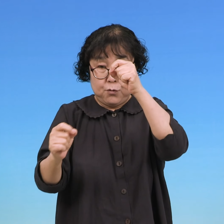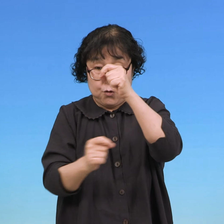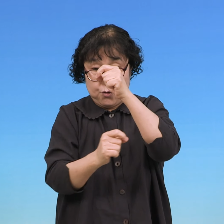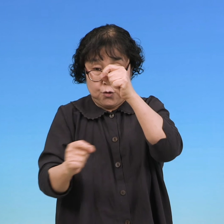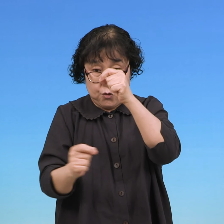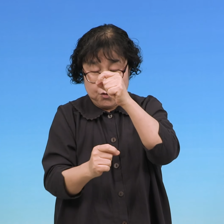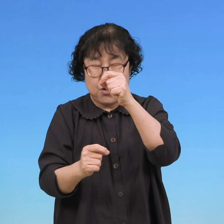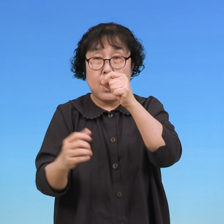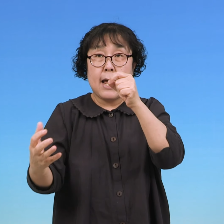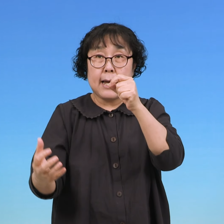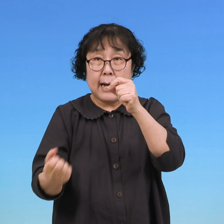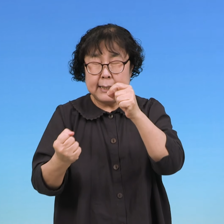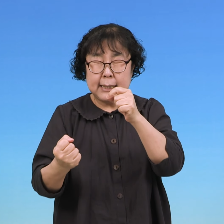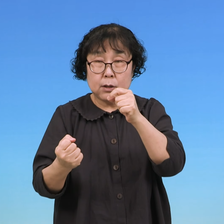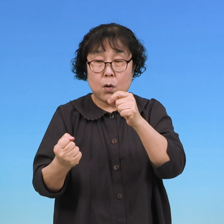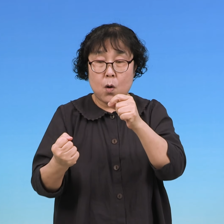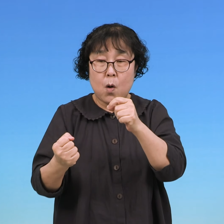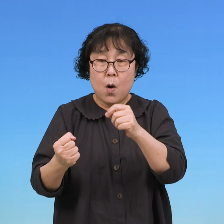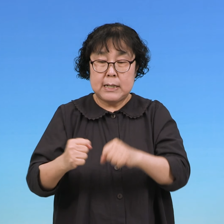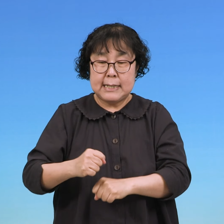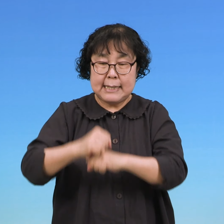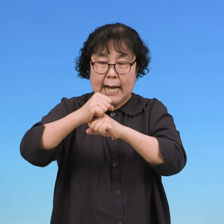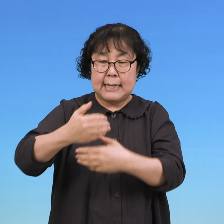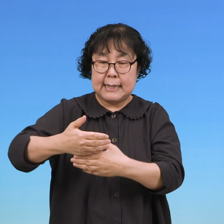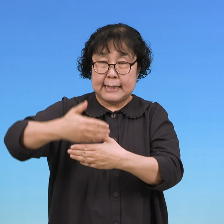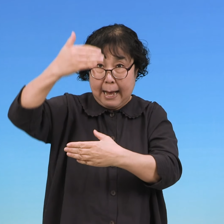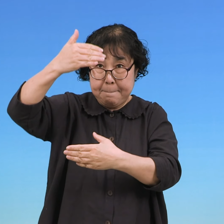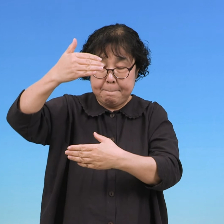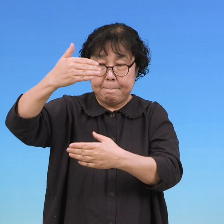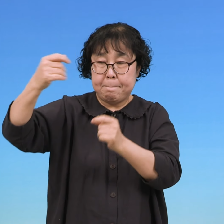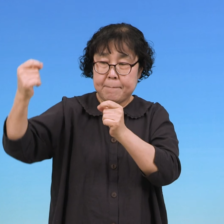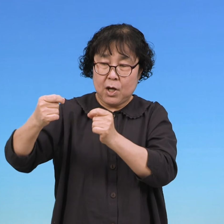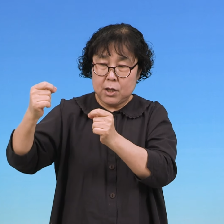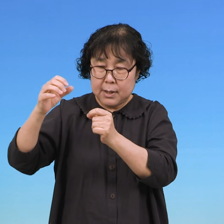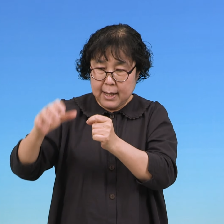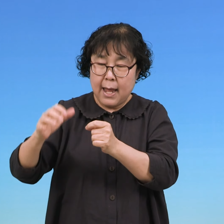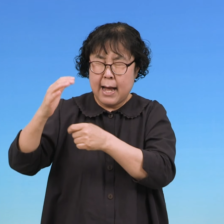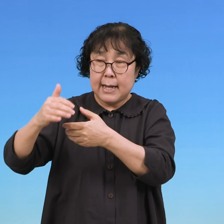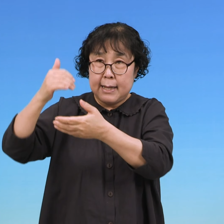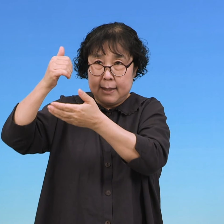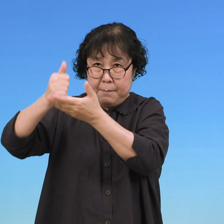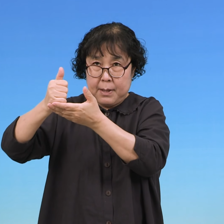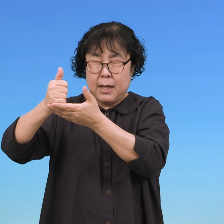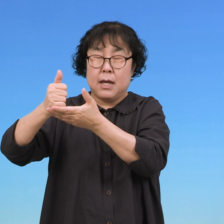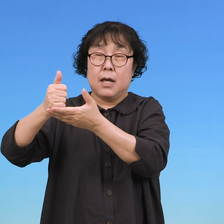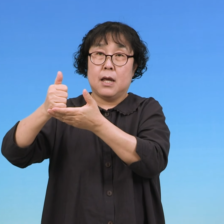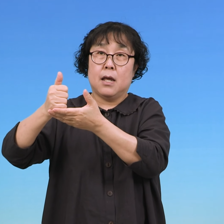다림줄을 가지고 쌓은 담 곁에 주께서 손에 다림줄을 잡고 서셨더니